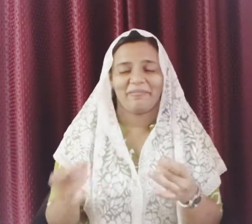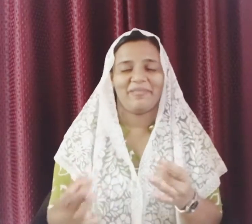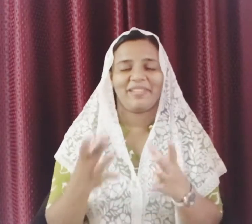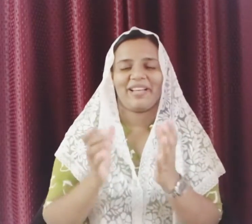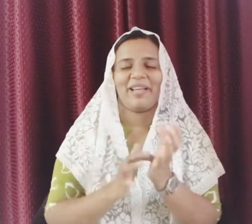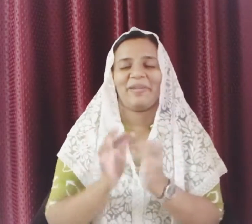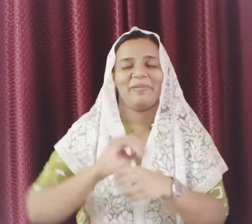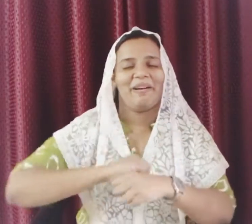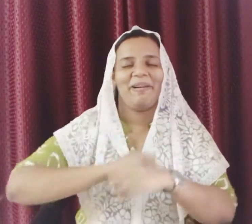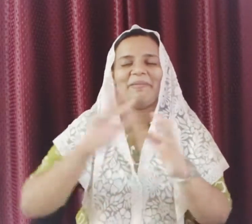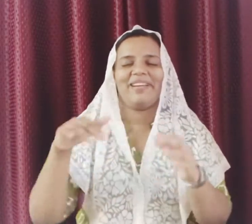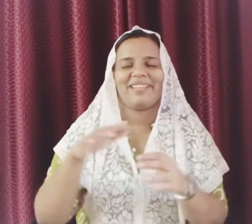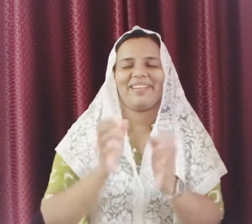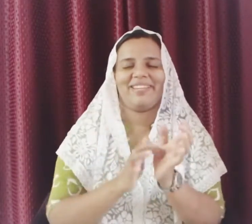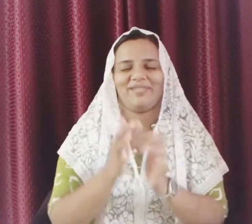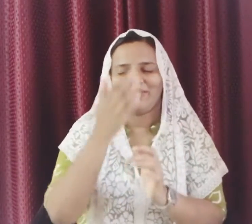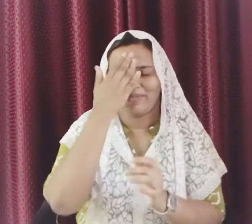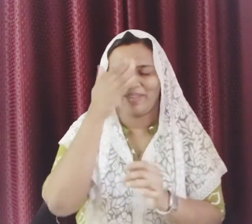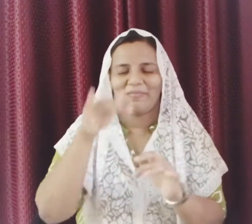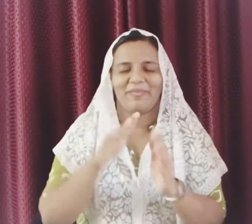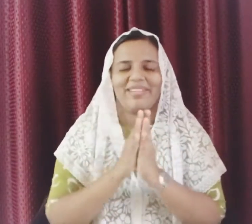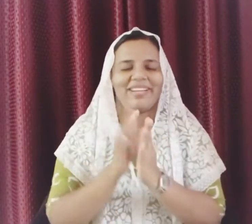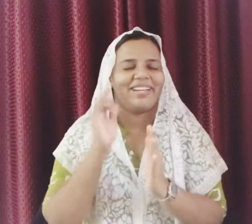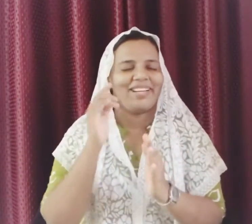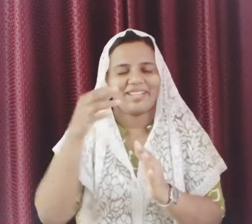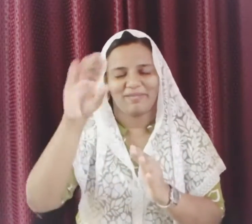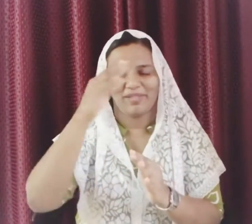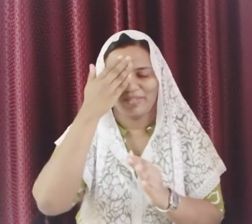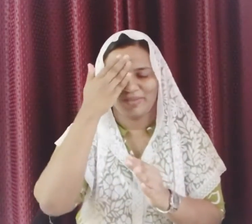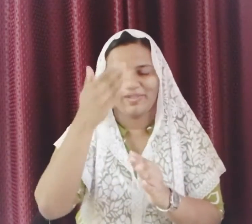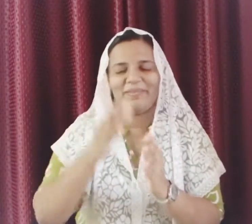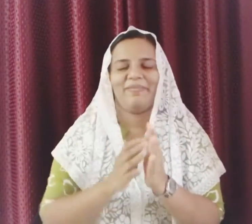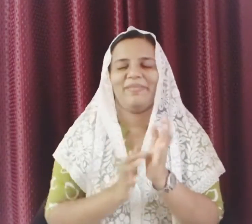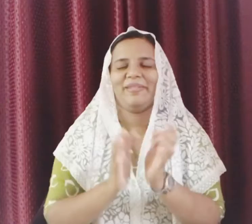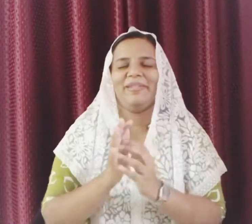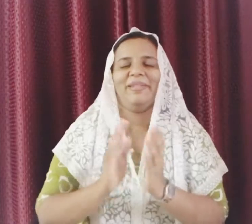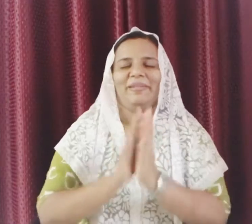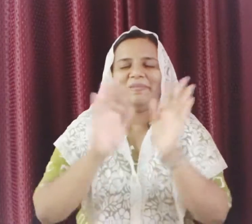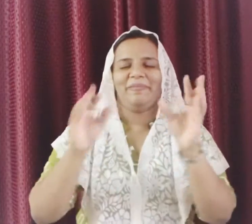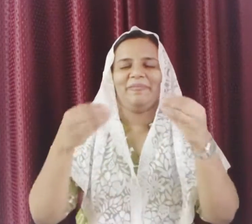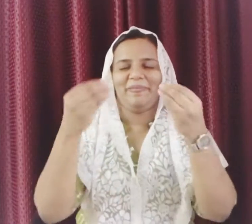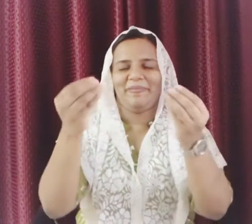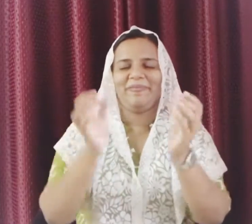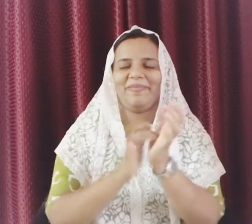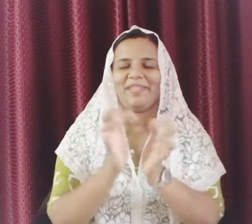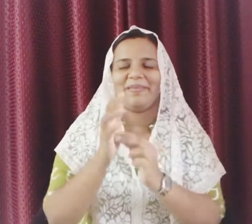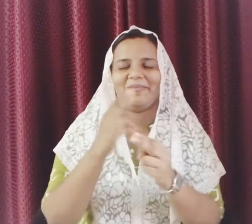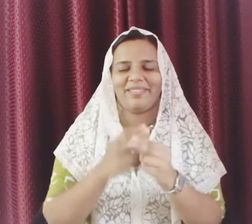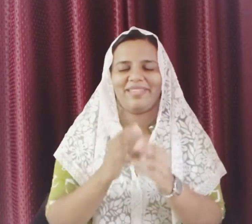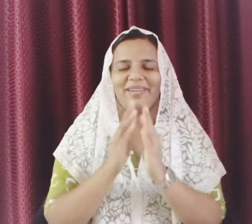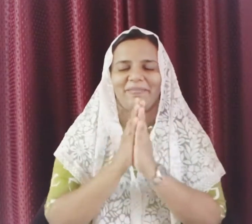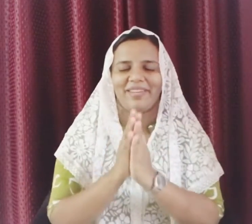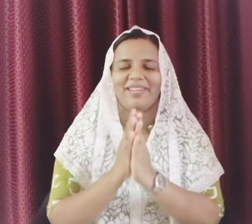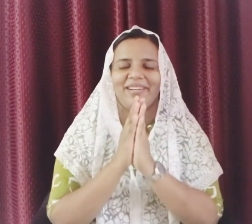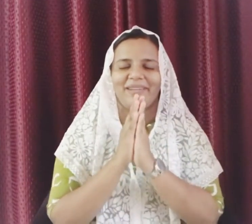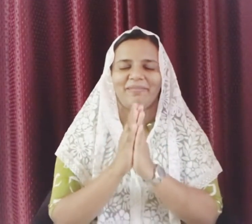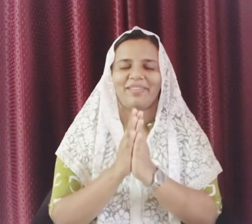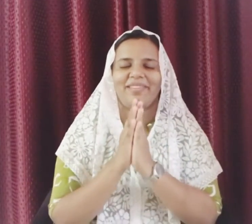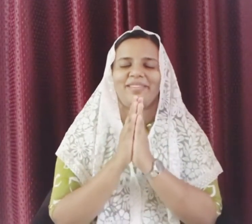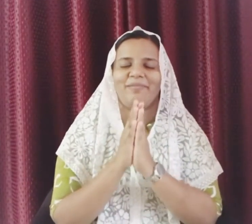അത്ഭുതകരമായി നടത്തുന്നതിന് സ്തോത്രം. പ്രാർത്ഥന കേട്ട കൃപകൾക്ക് നന്ദി. സകല മഹത്വവും പുകഴ്ച അപ്പയ്ക്ക്, യേശു ക്രിസ്തുവിൻ്റെ നാമത്തിൽ തന്നെ. ആമേൻ